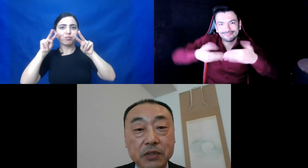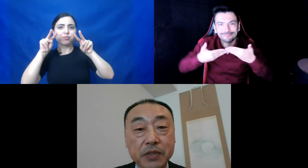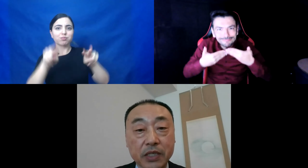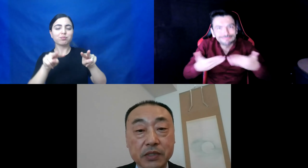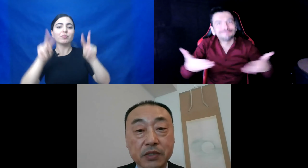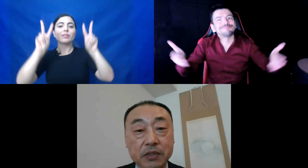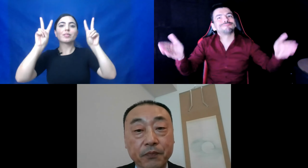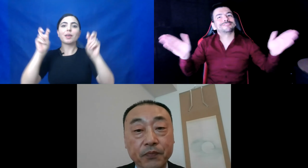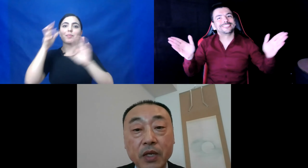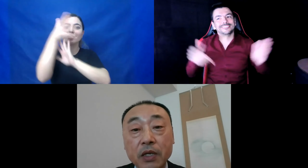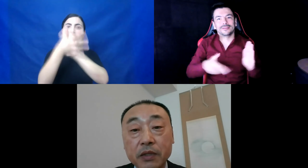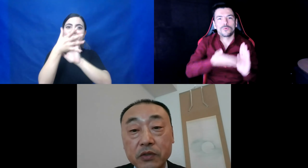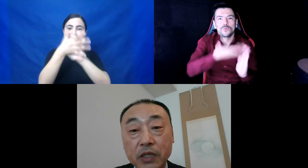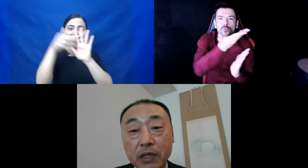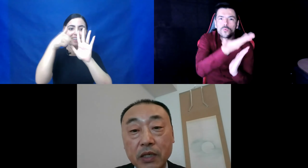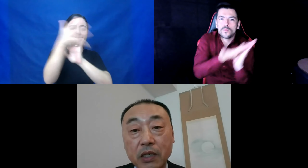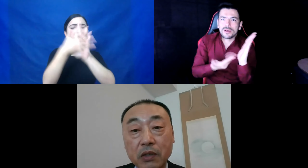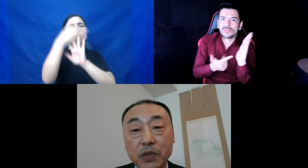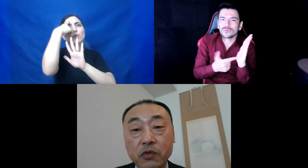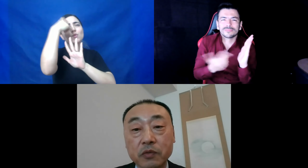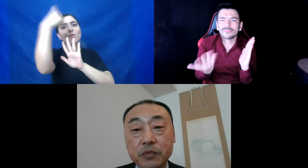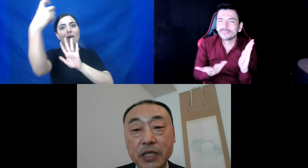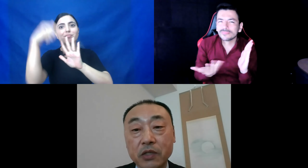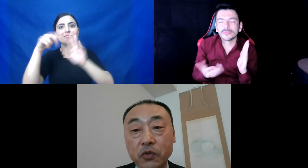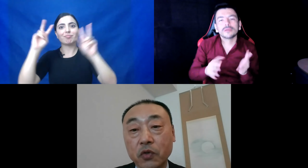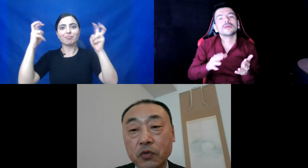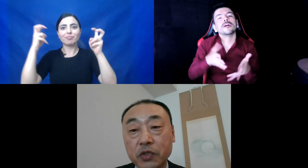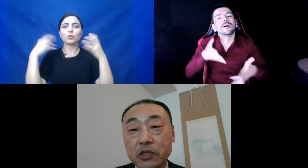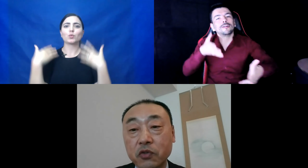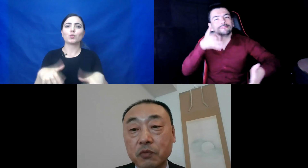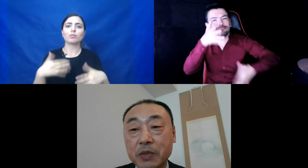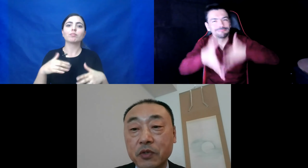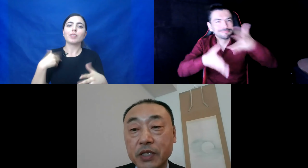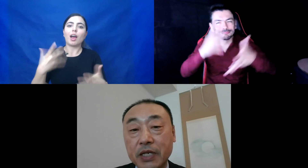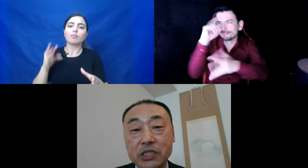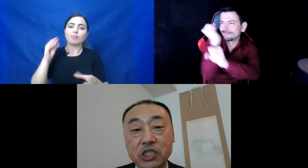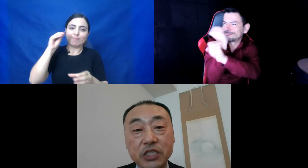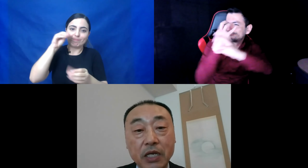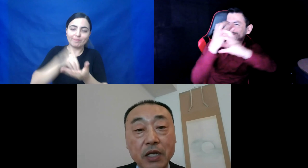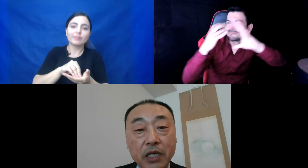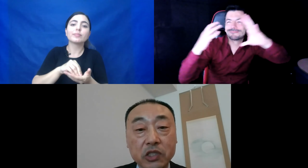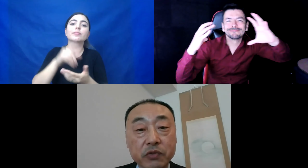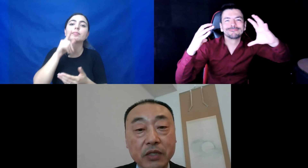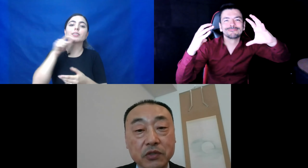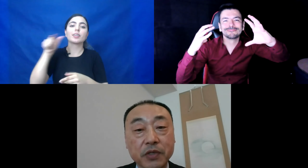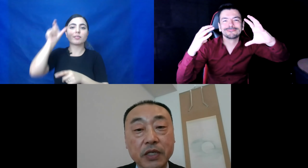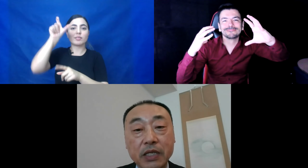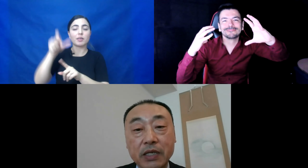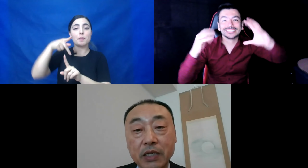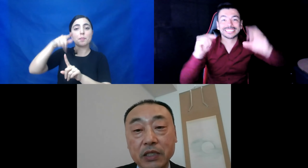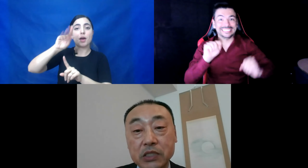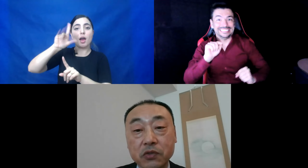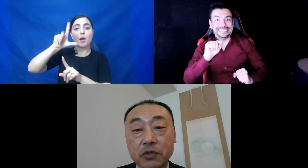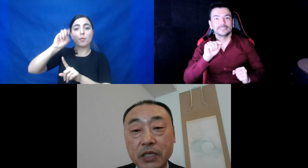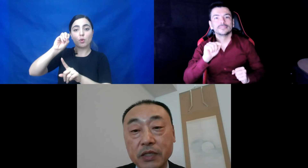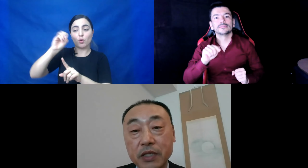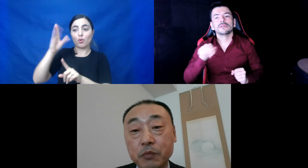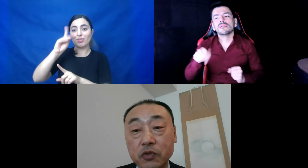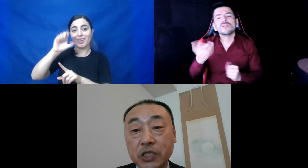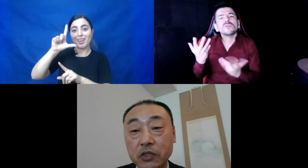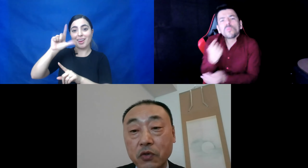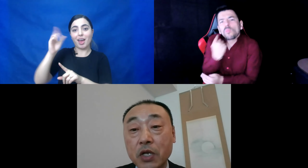world a Sueñas. Of the documentary, director Pablo de la Chica, el cual cuenta la